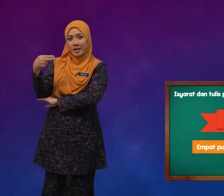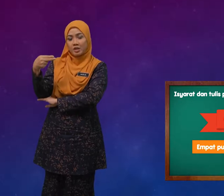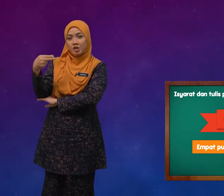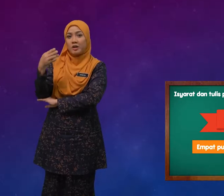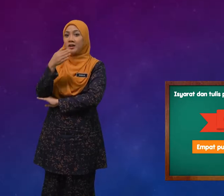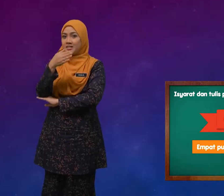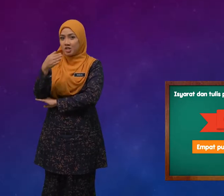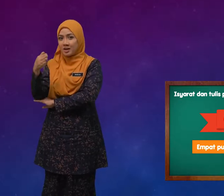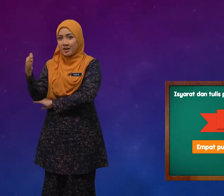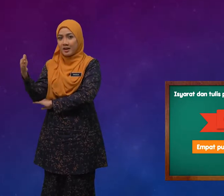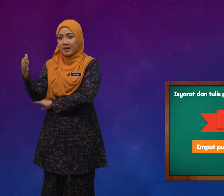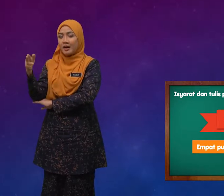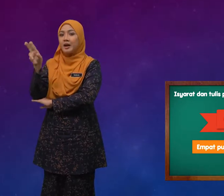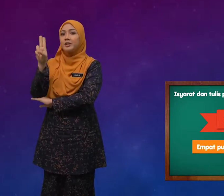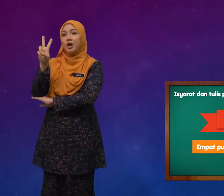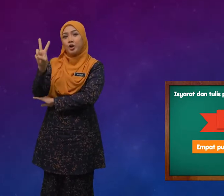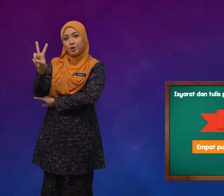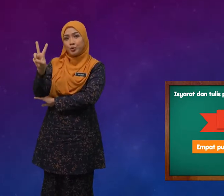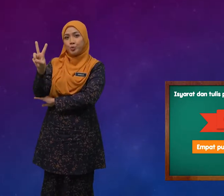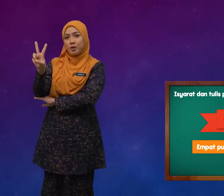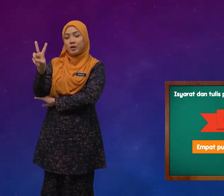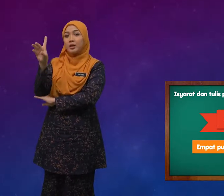PULUH, jarakkan 2